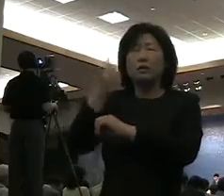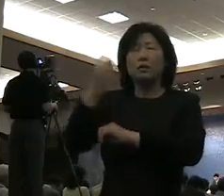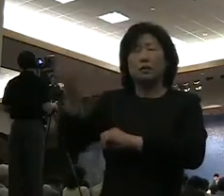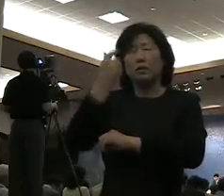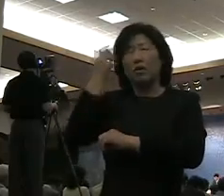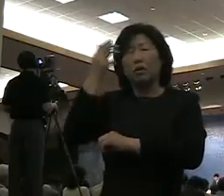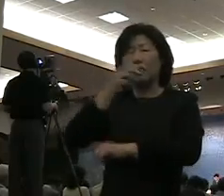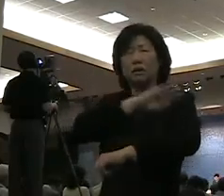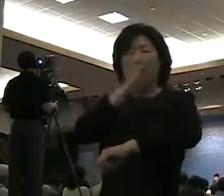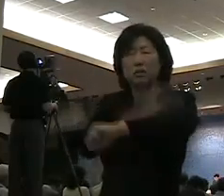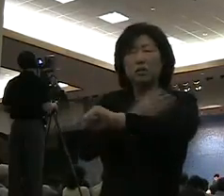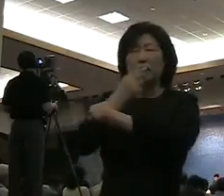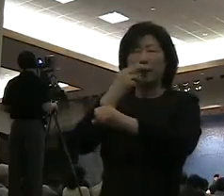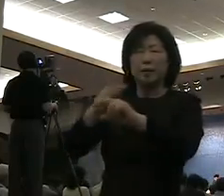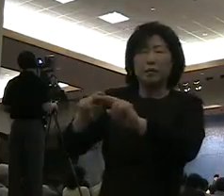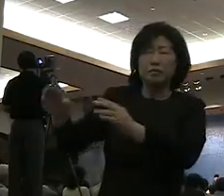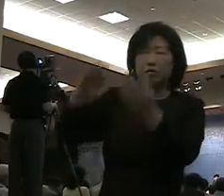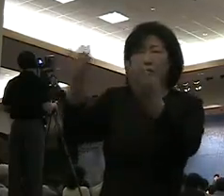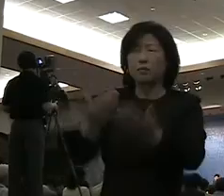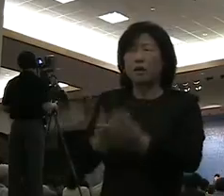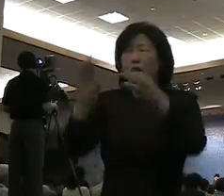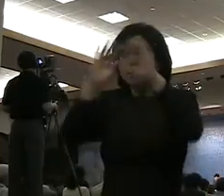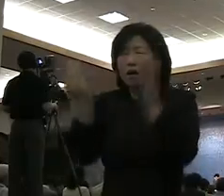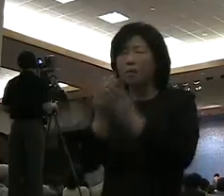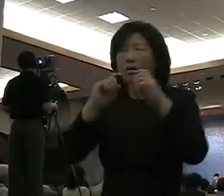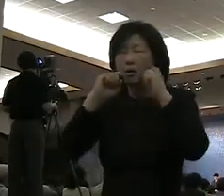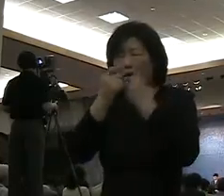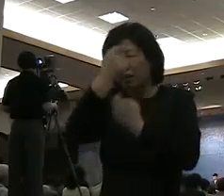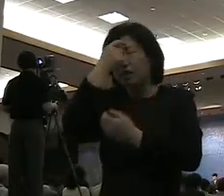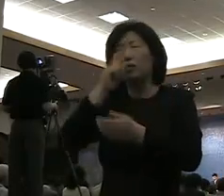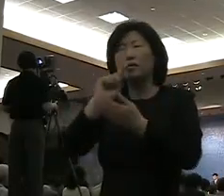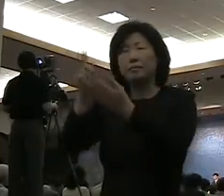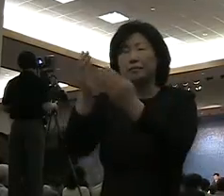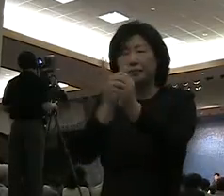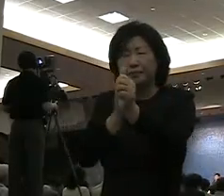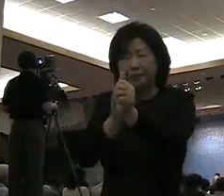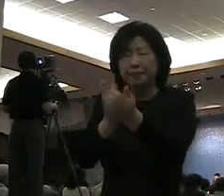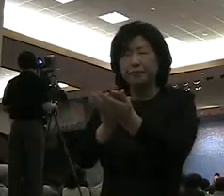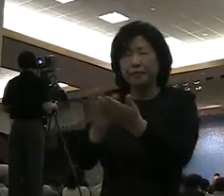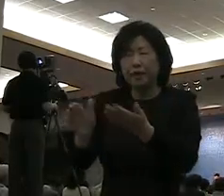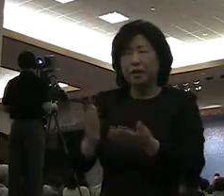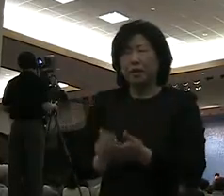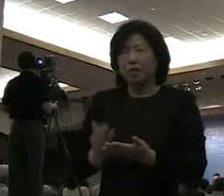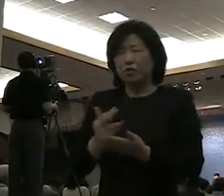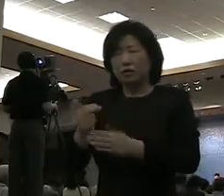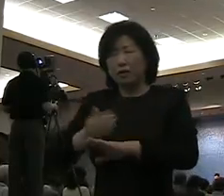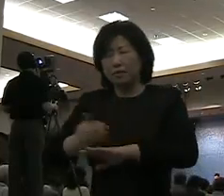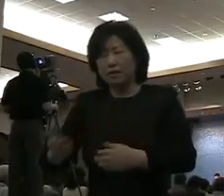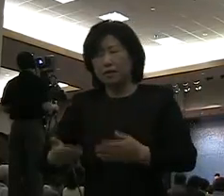기름 부어 주시옵소서. 함께 기도하겠습니다. 아버지 이 시간 나왔습니다.